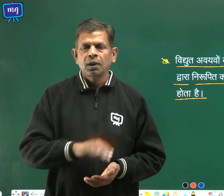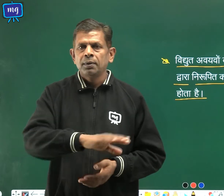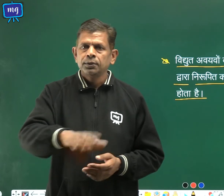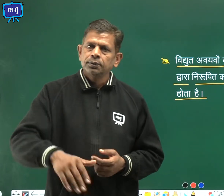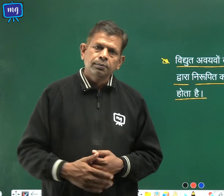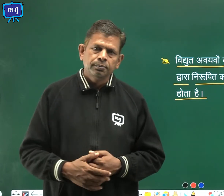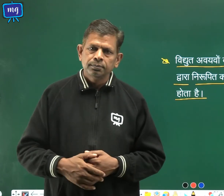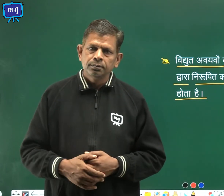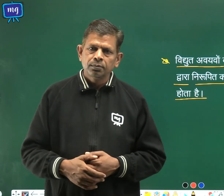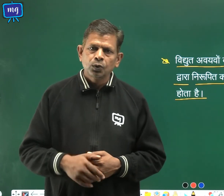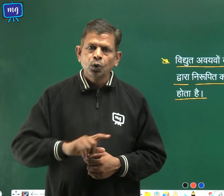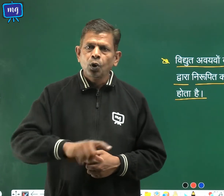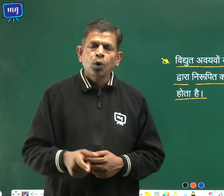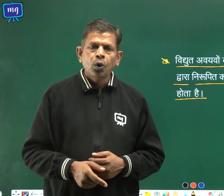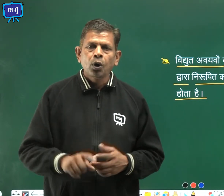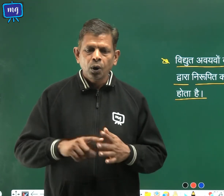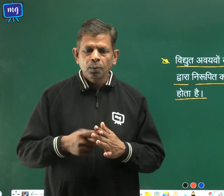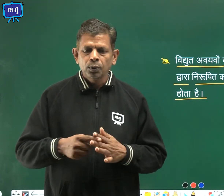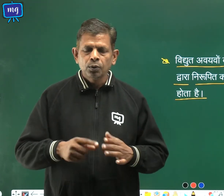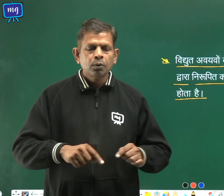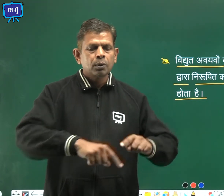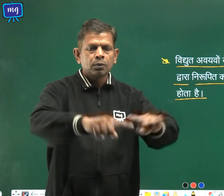बच्चों, जो विद्युत परिपथ होता है